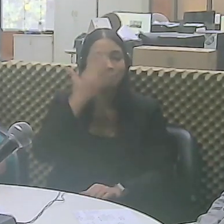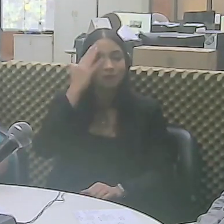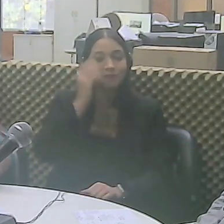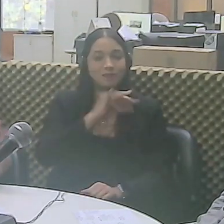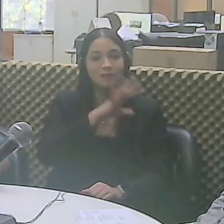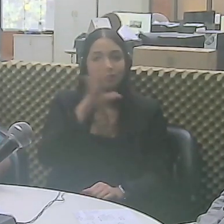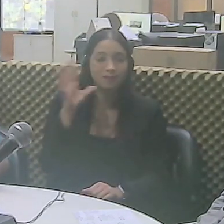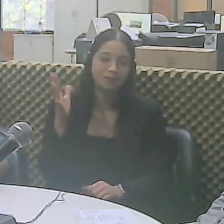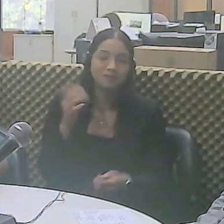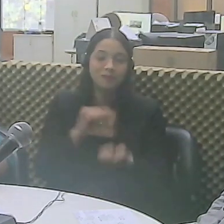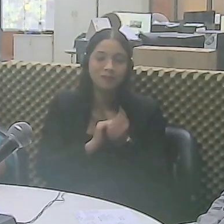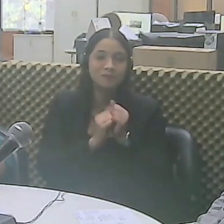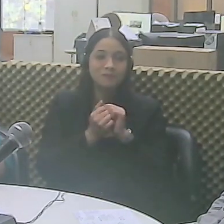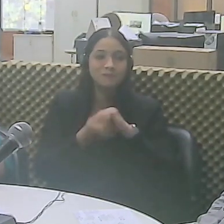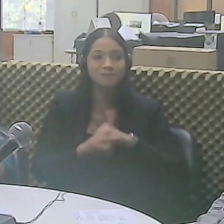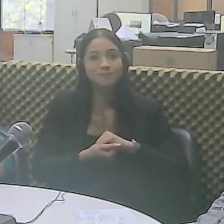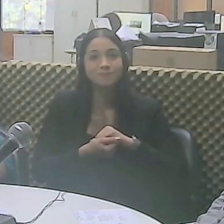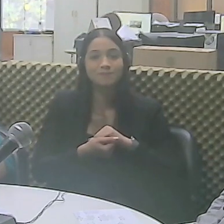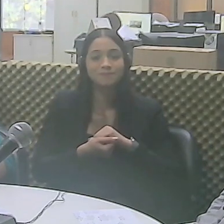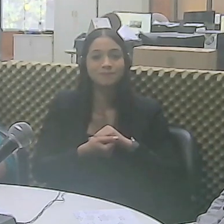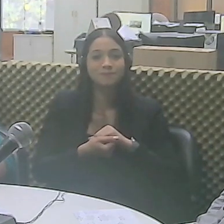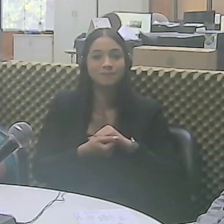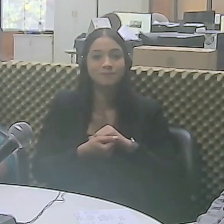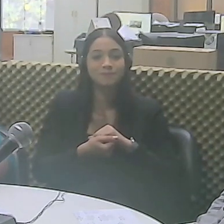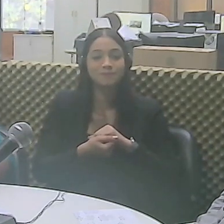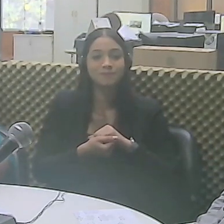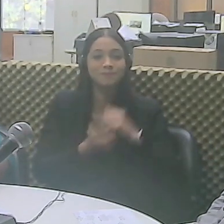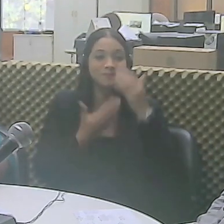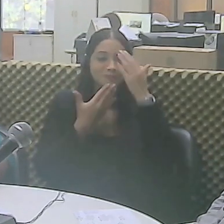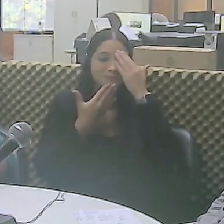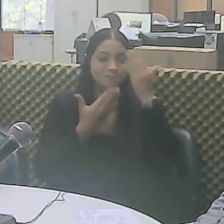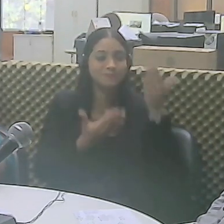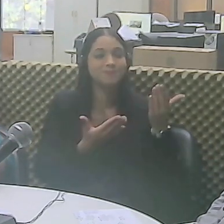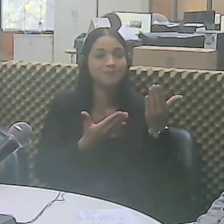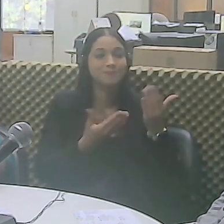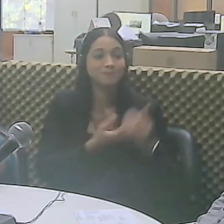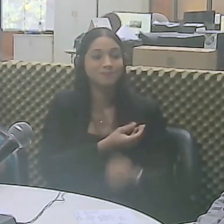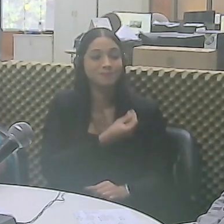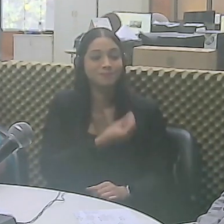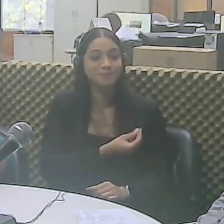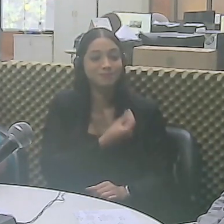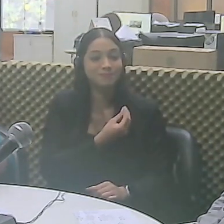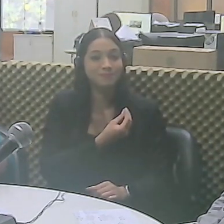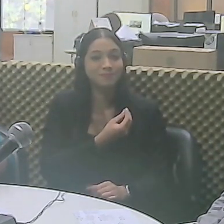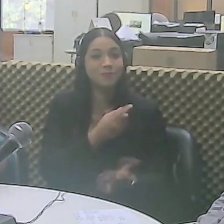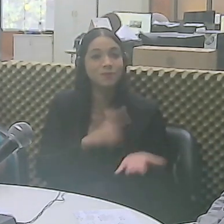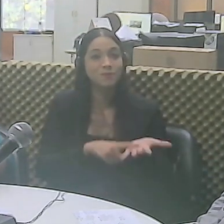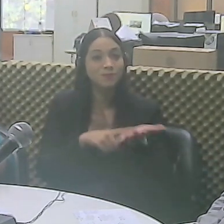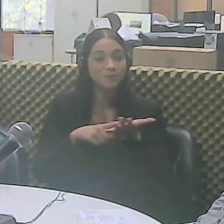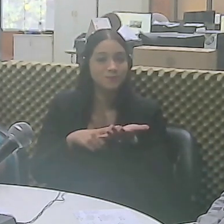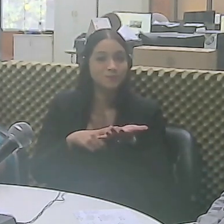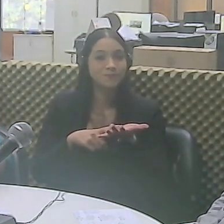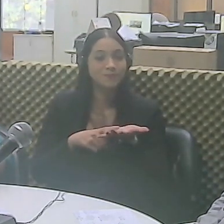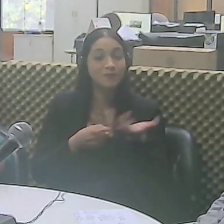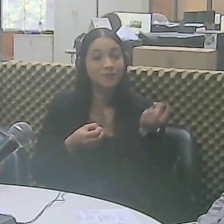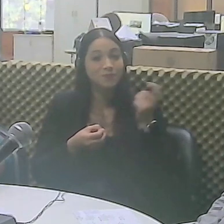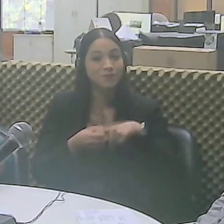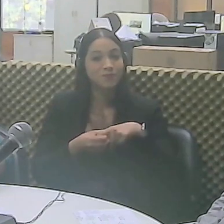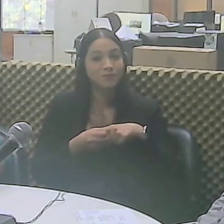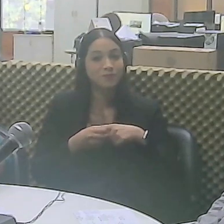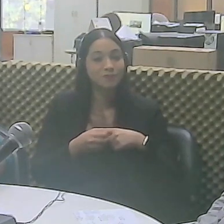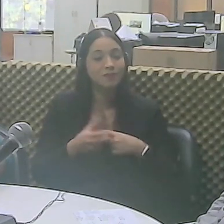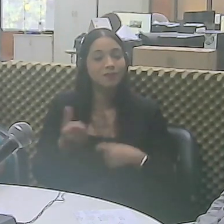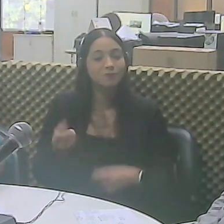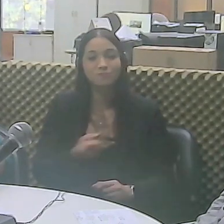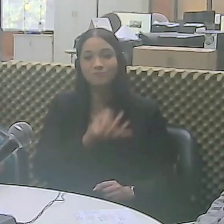né? A gente tem que fazer uns ajustes aqui. E agradecer a sua presença, convidá-lo a voltar aqui